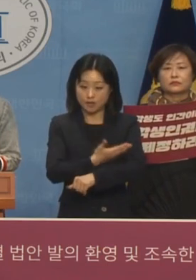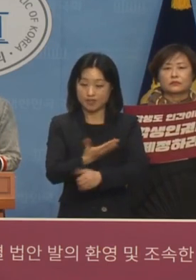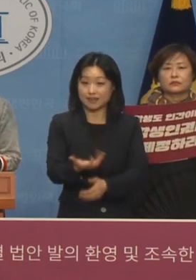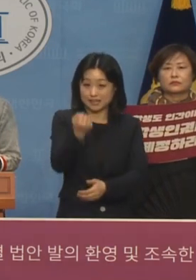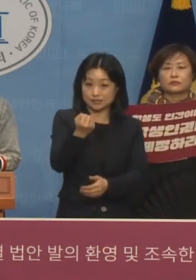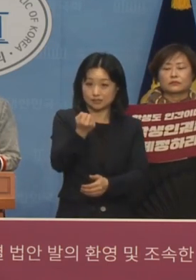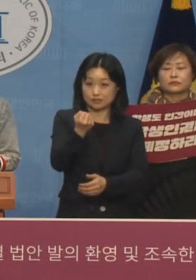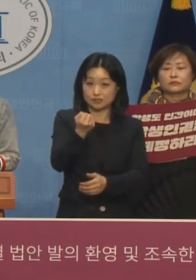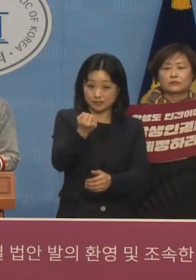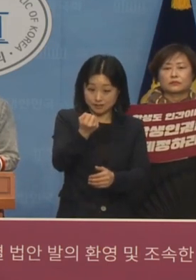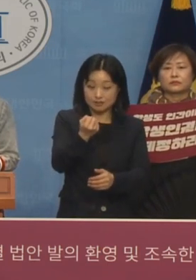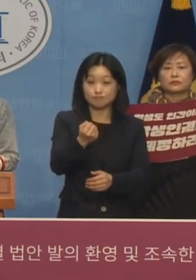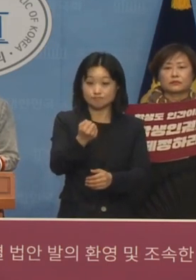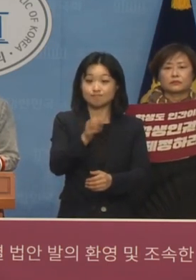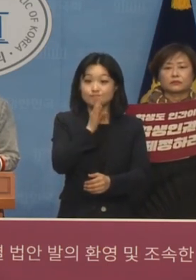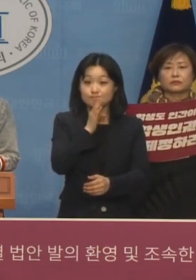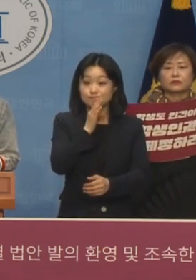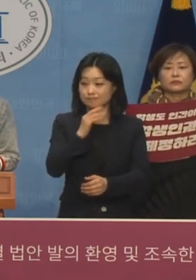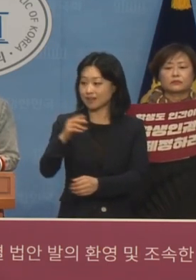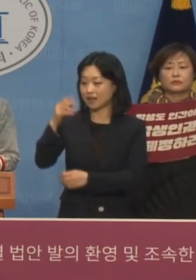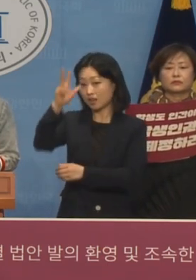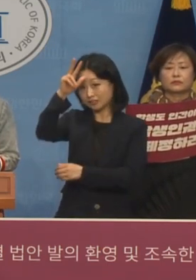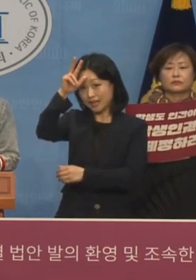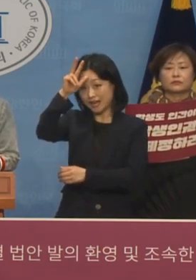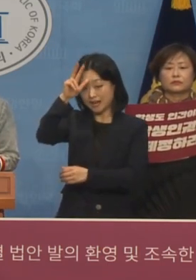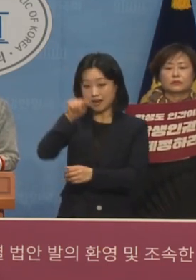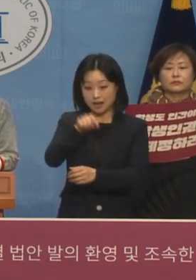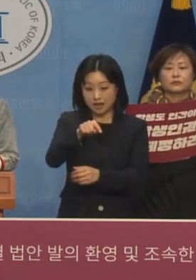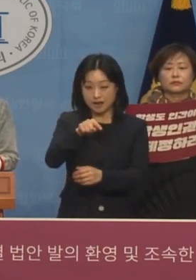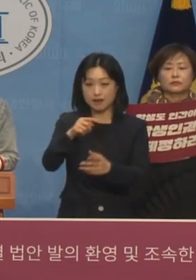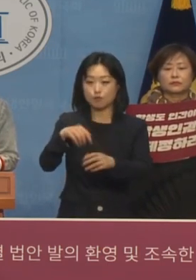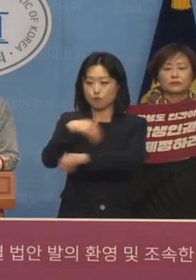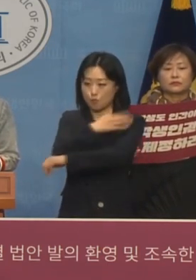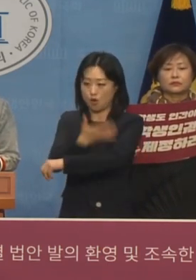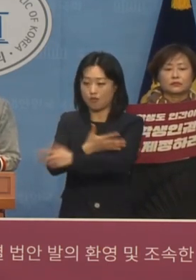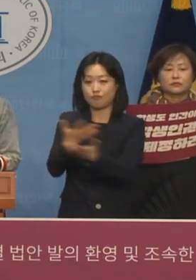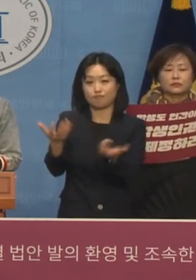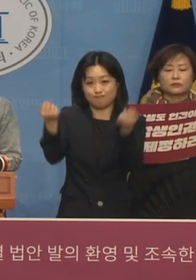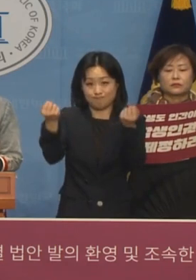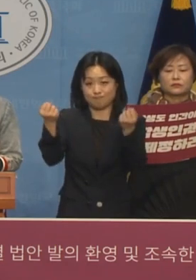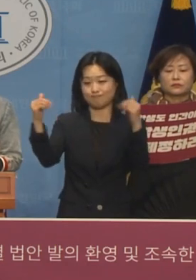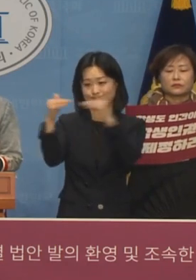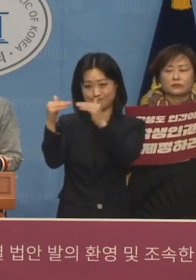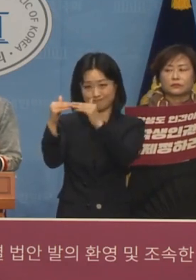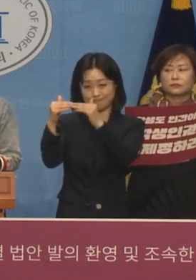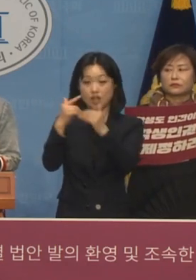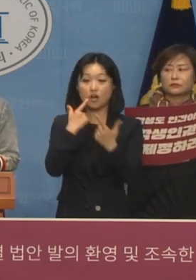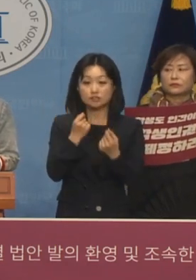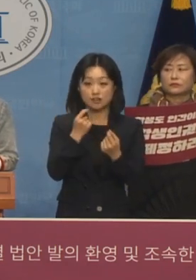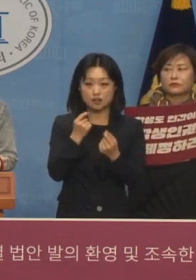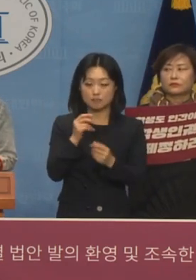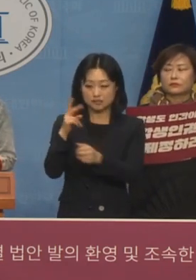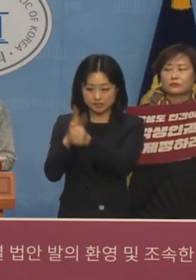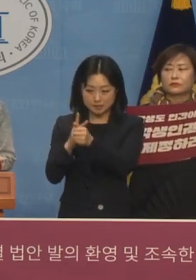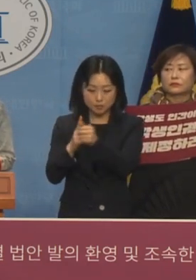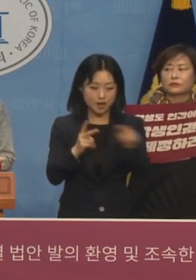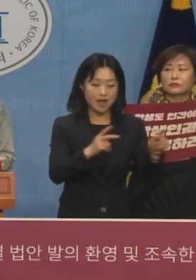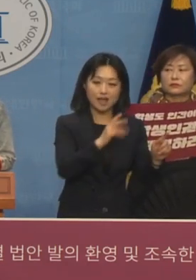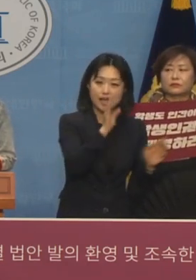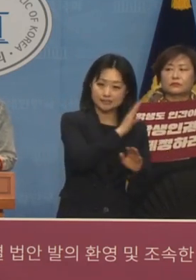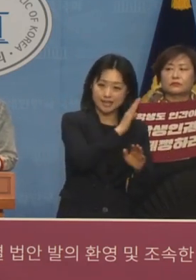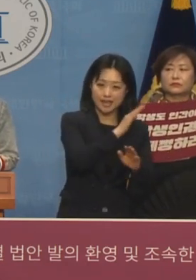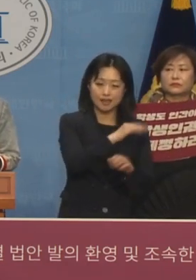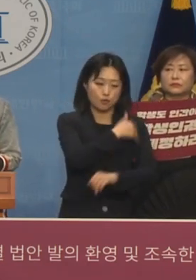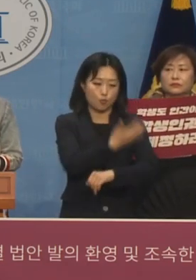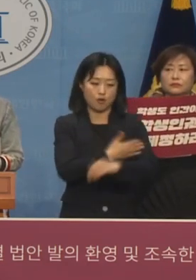경찰의 수사권이 보장될 수 있는 것처럼 학생 인권을 보장하는 범위가 명확하고 이 경계 안에서 이루어진 교육활동에 대해서 보호받을 수